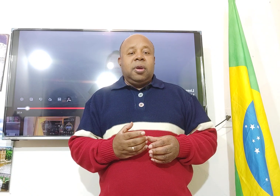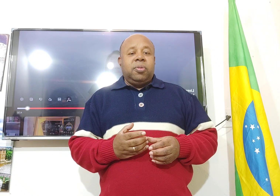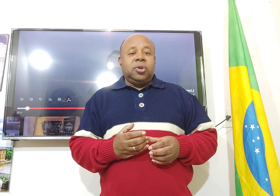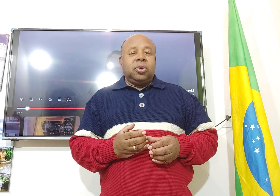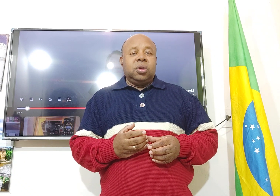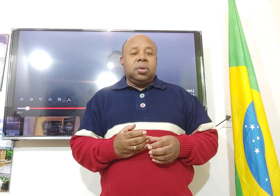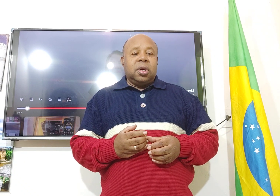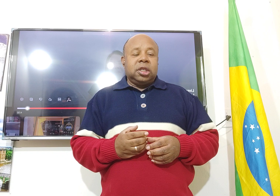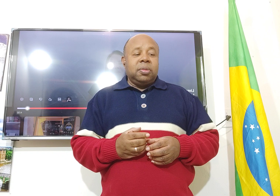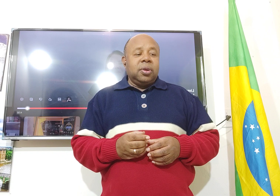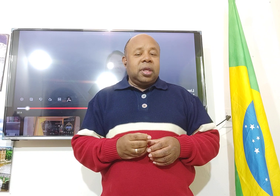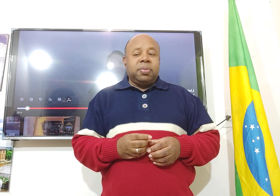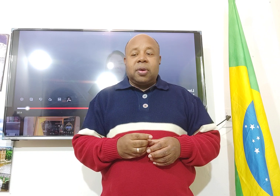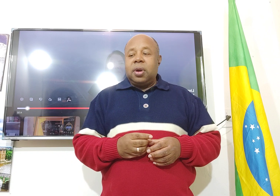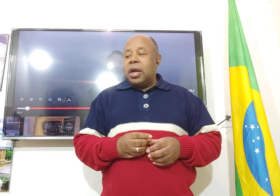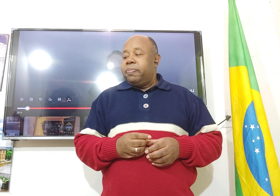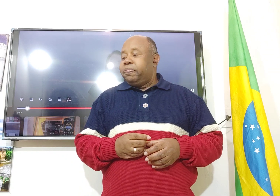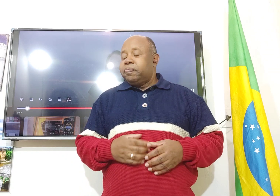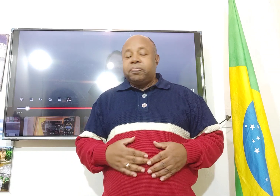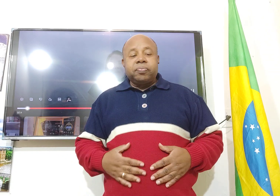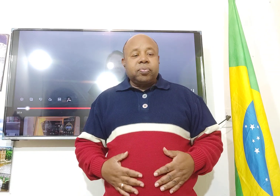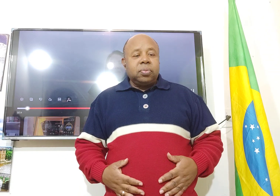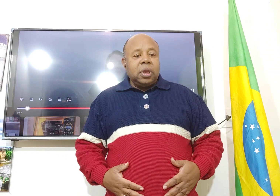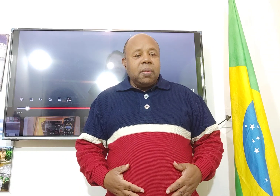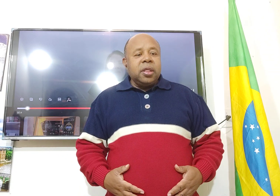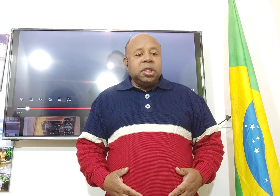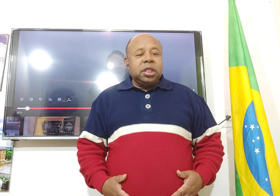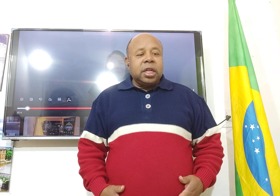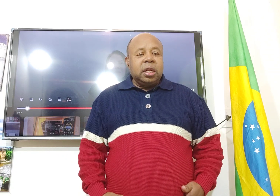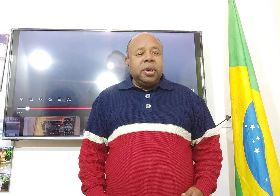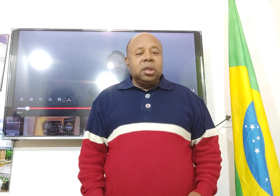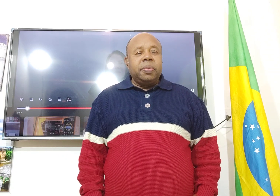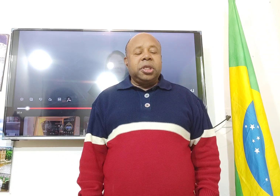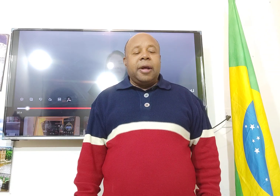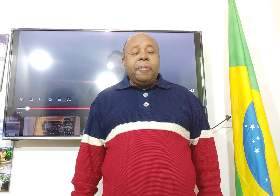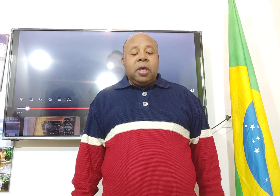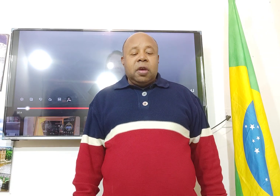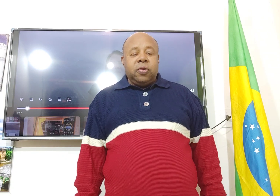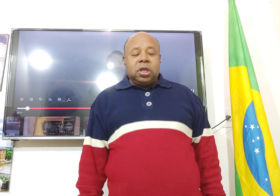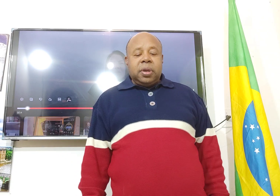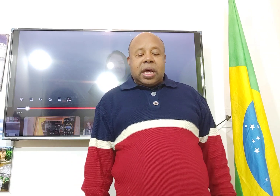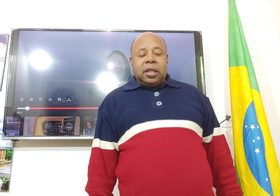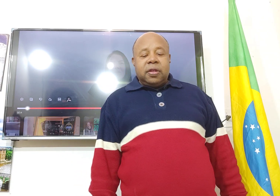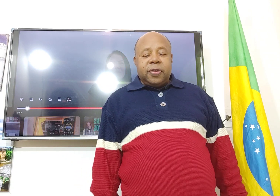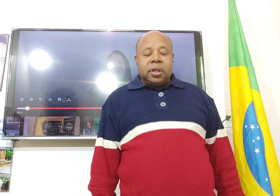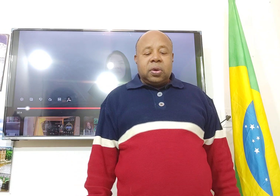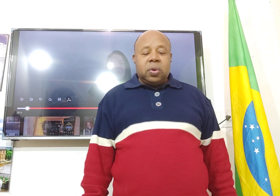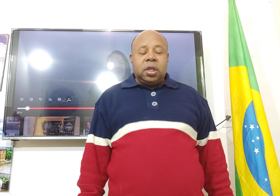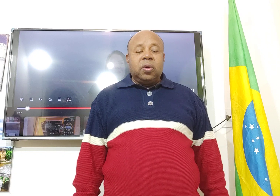Por isso que eu tô toda hora chamando você, pra você acordar. Mas a gente está terminando também já. Eu vou terminar nesse versículo 5.